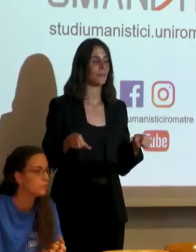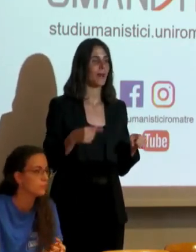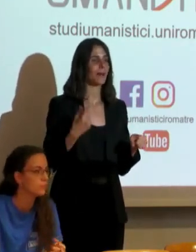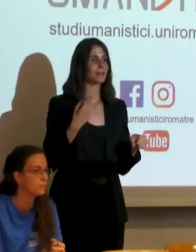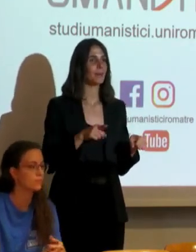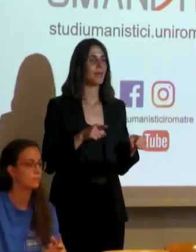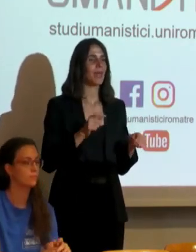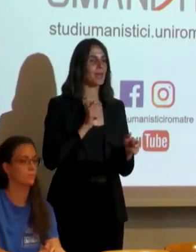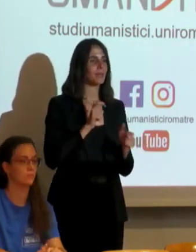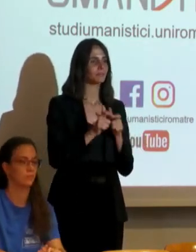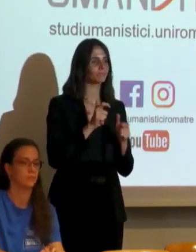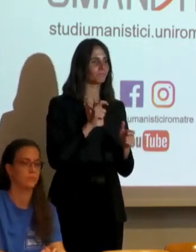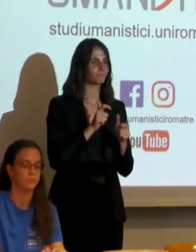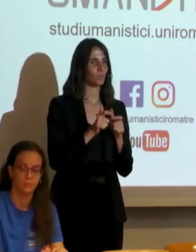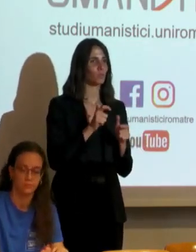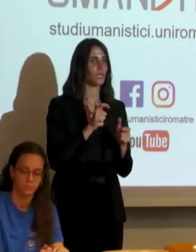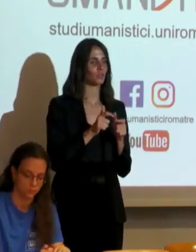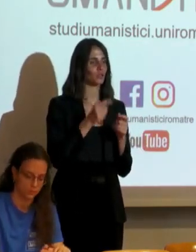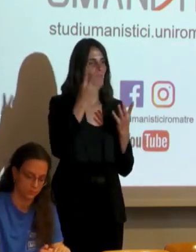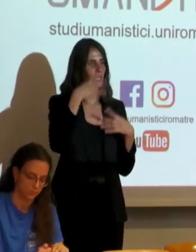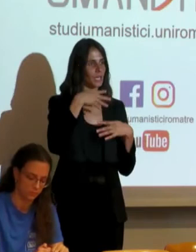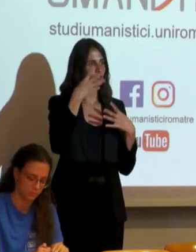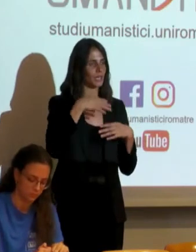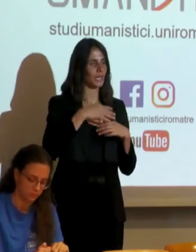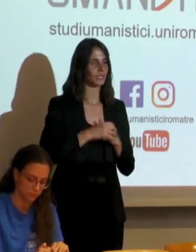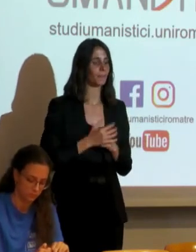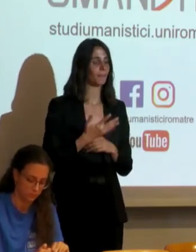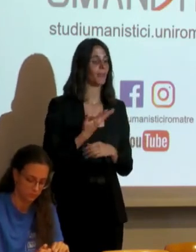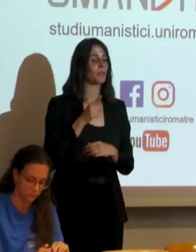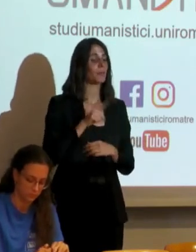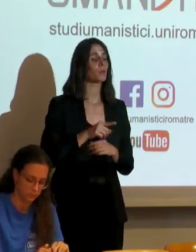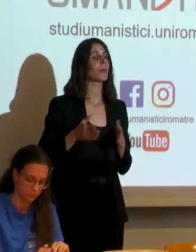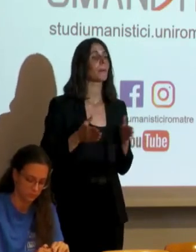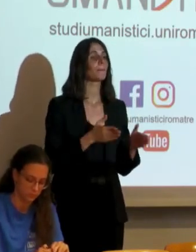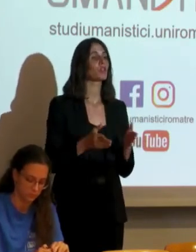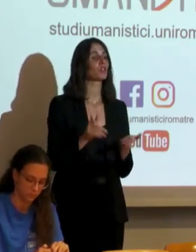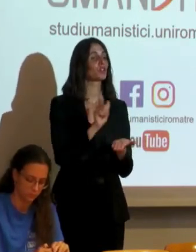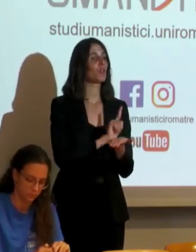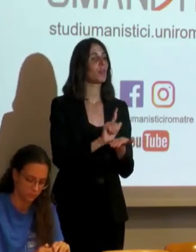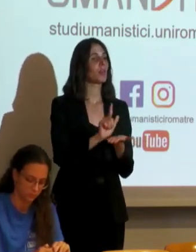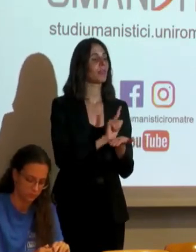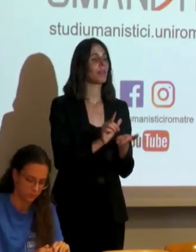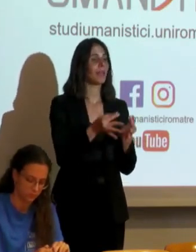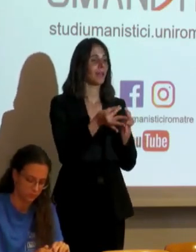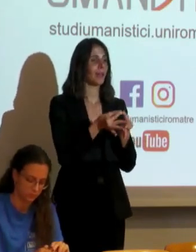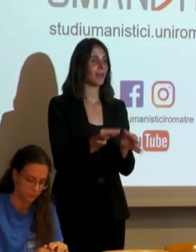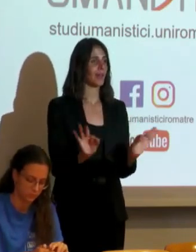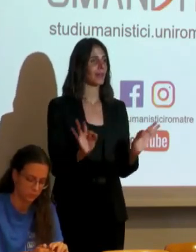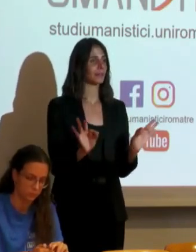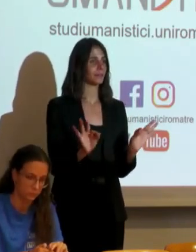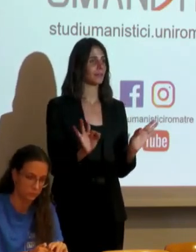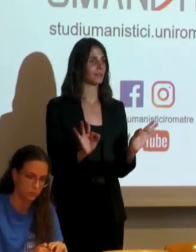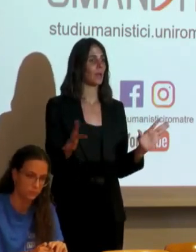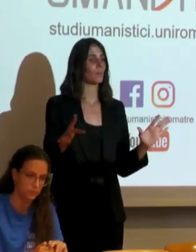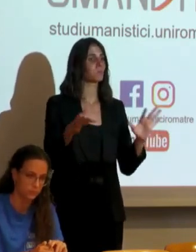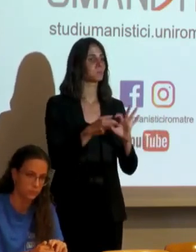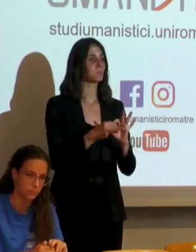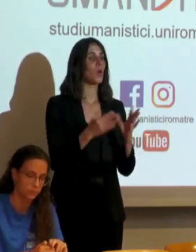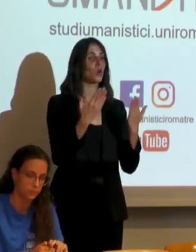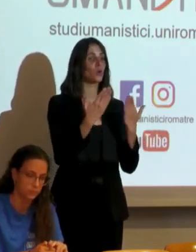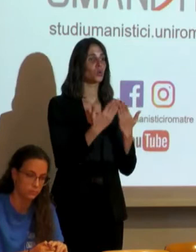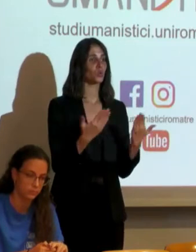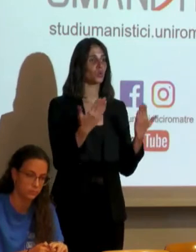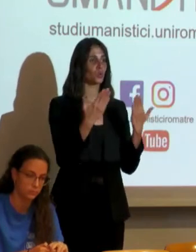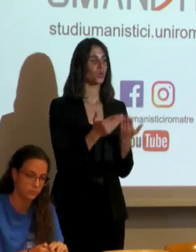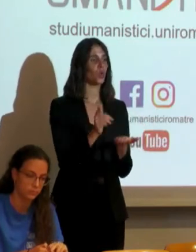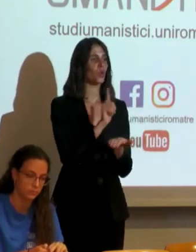un'interazione ragionata ed informata. Abbiamo un percorso di lettere classiche, legato appunto allo studio